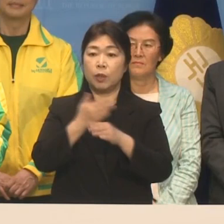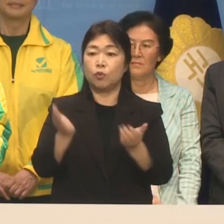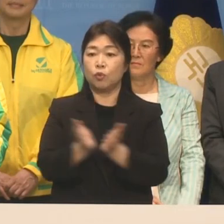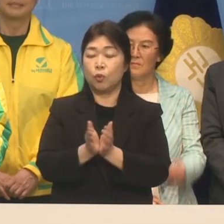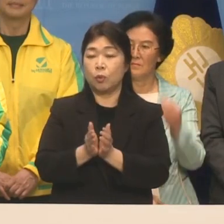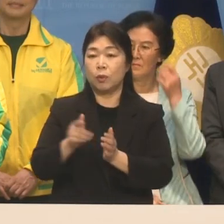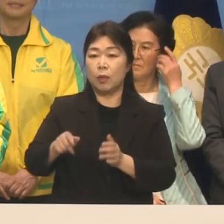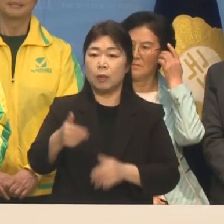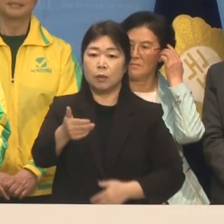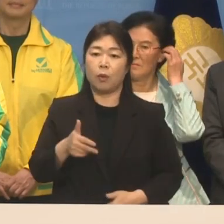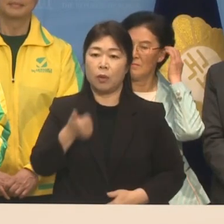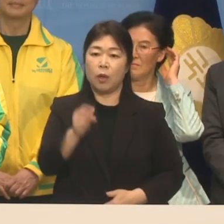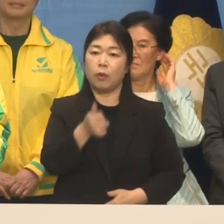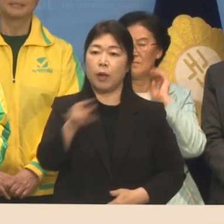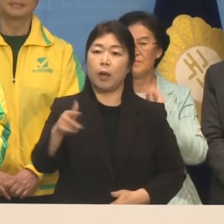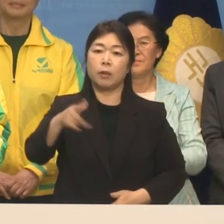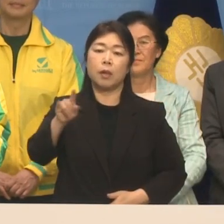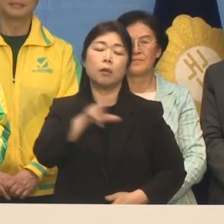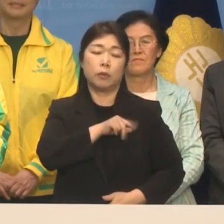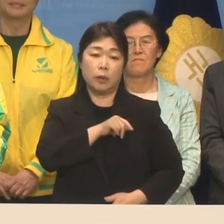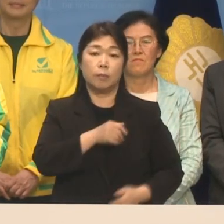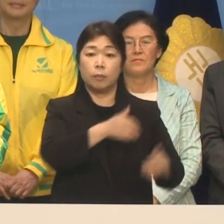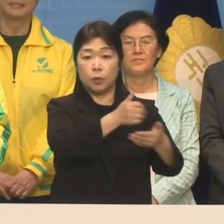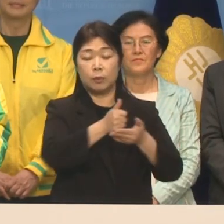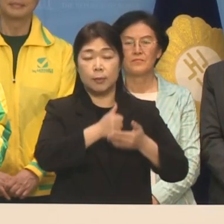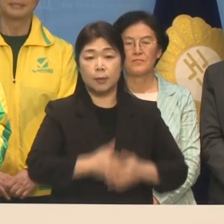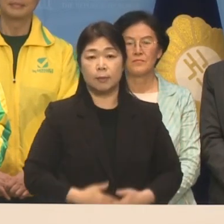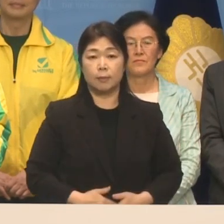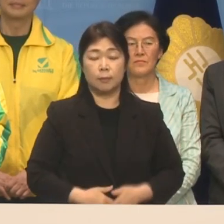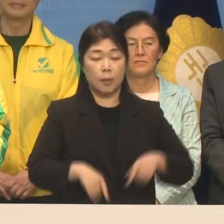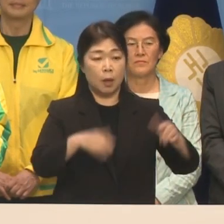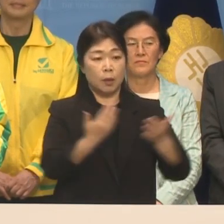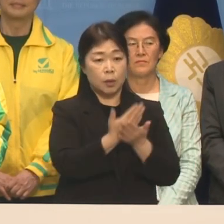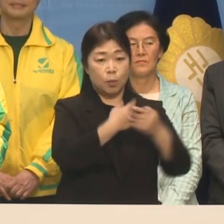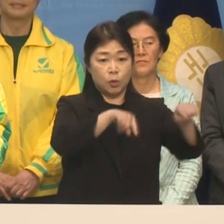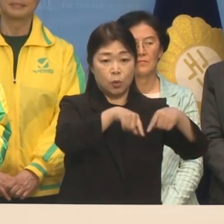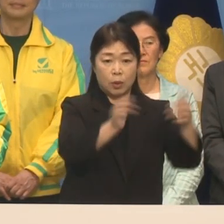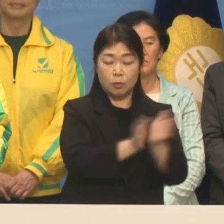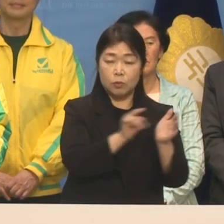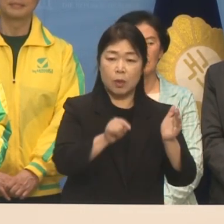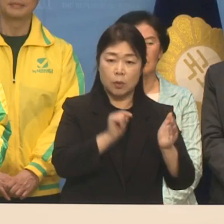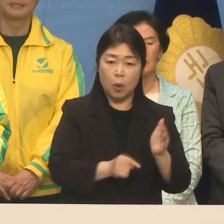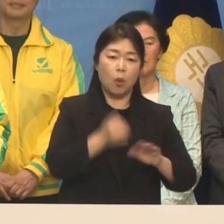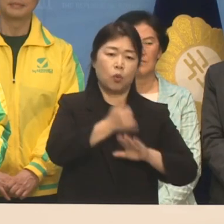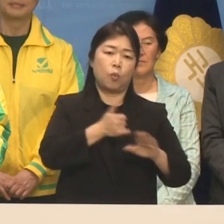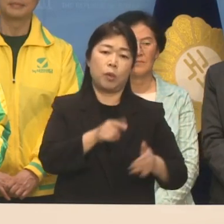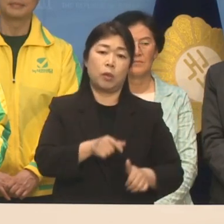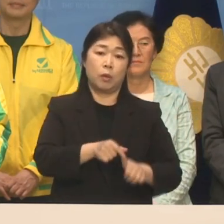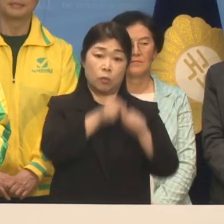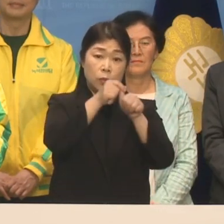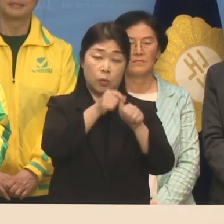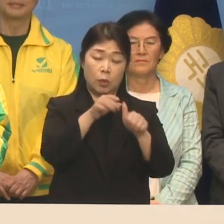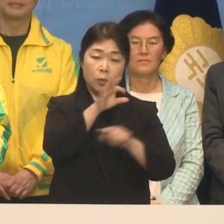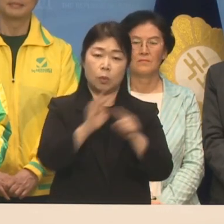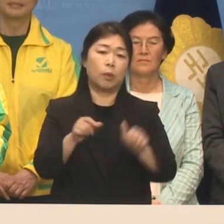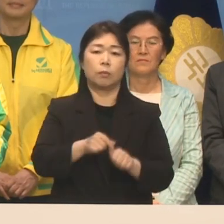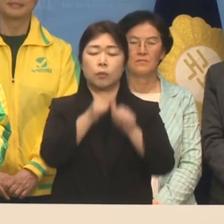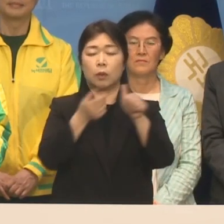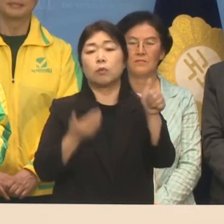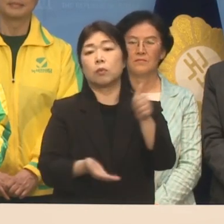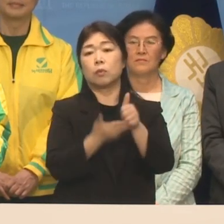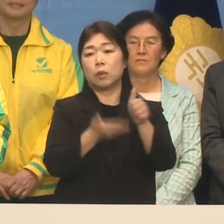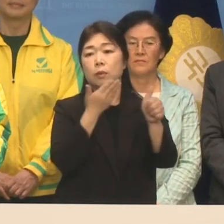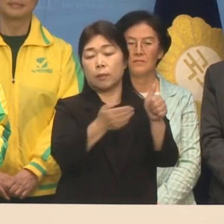전 의원님을 모셨습니다. 녹색정의당은 진보정당 중에서 유일하게 농민 후보를 비례대표로 제대로